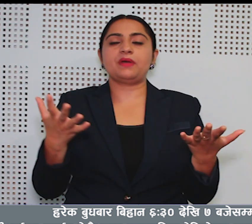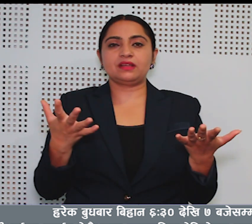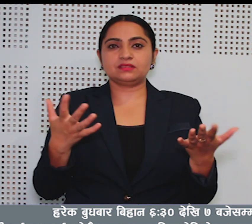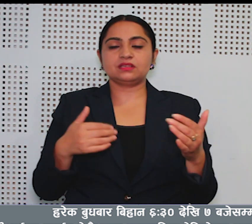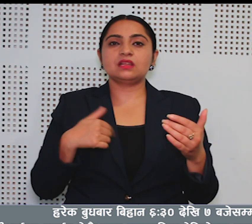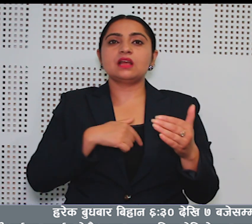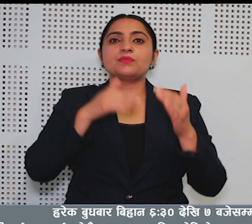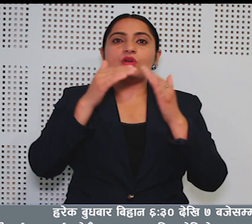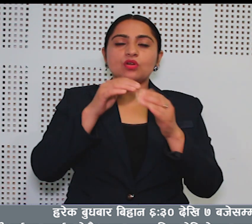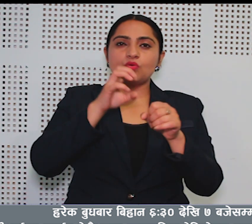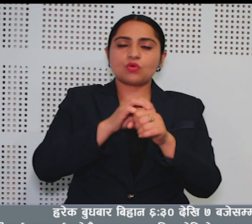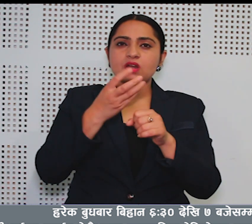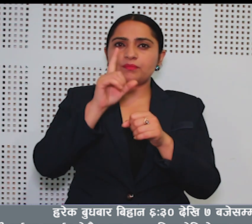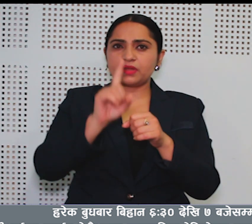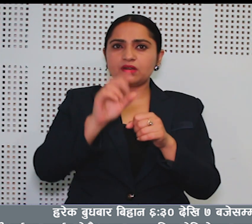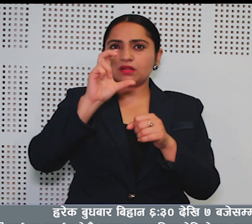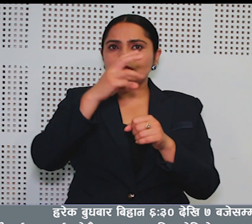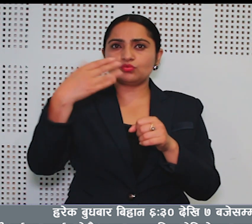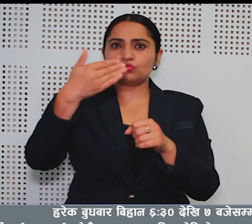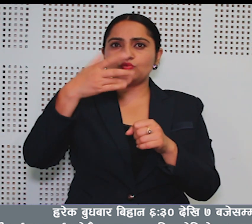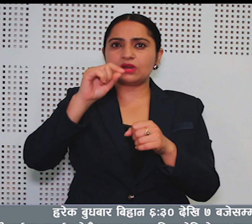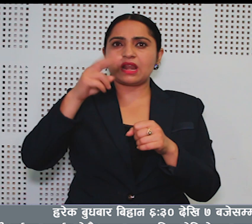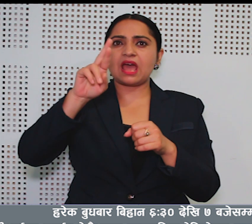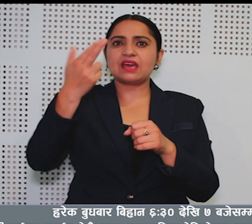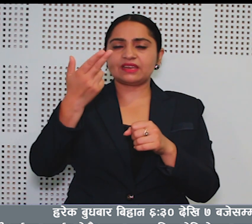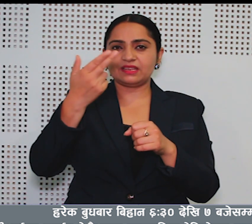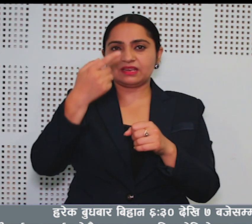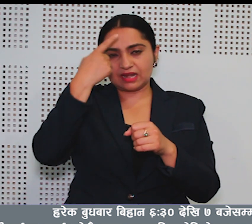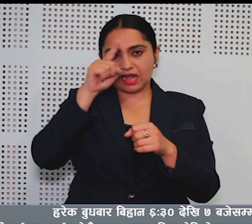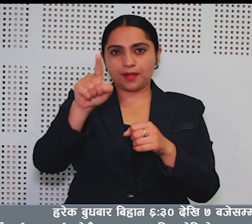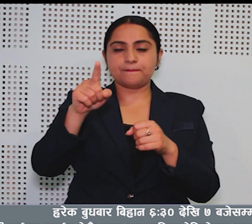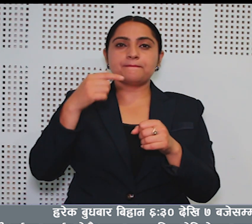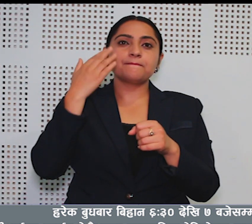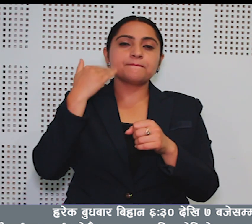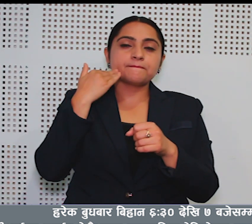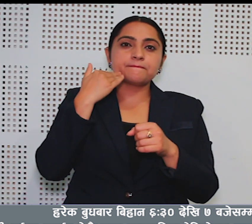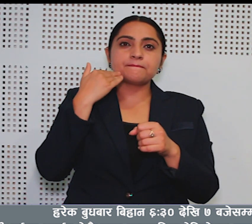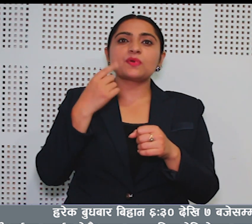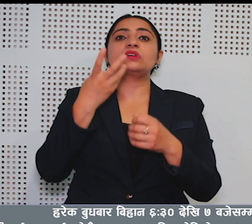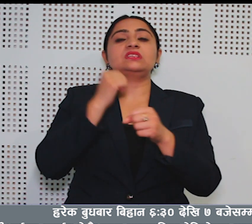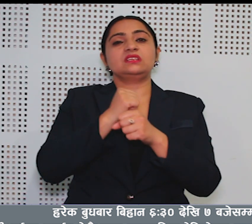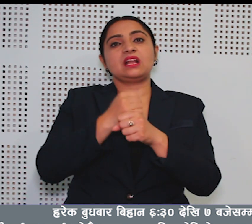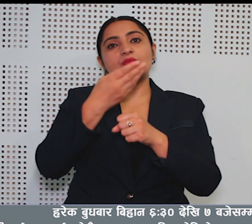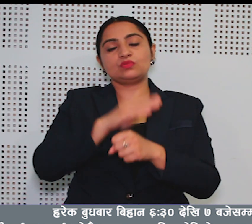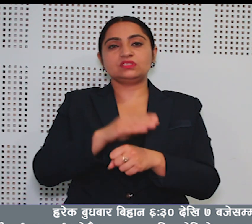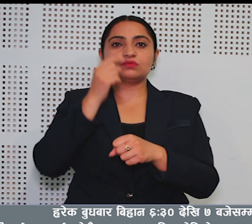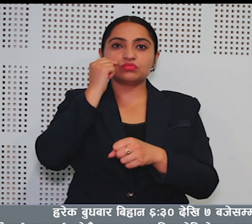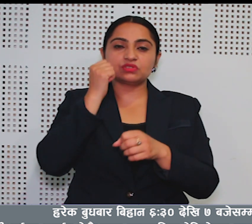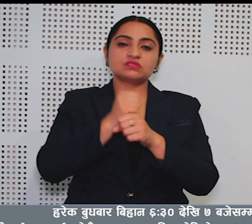सुरेश्वरनाथ नगर पालिका दुलारी महारा। हमार नाम भेले। महिला के कते काम होय छै, पुरुष के कोन काम होय छै से बारे